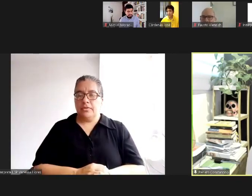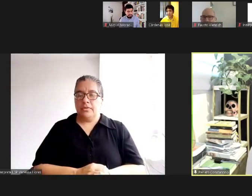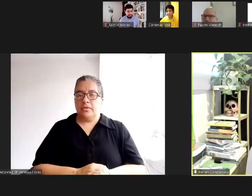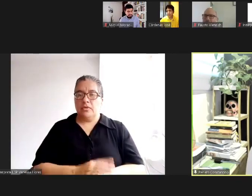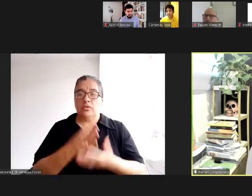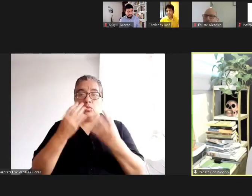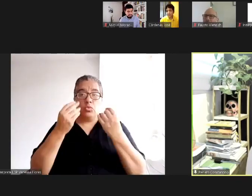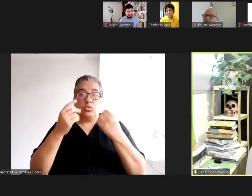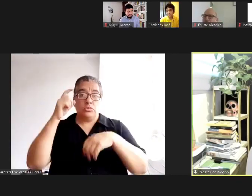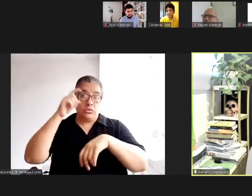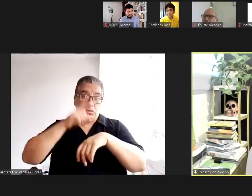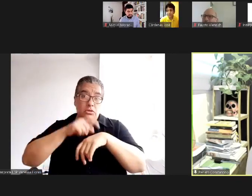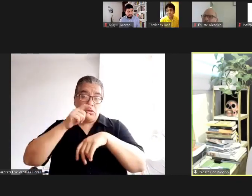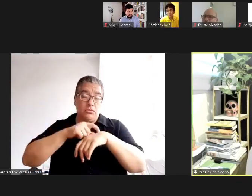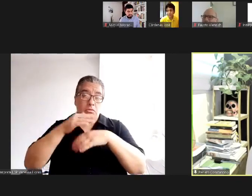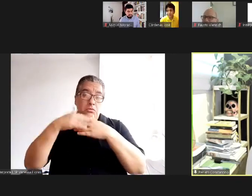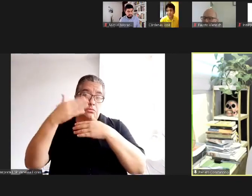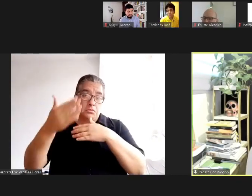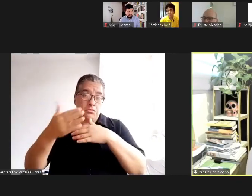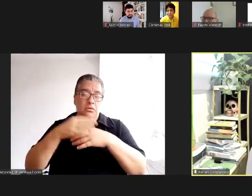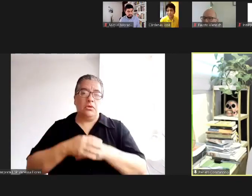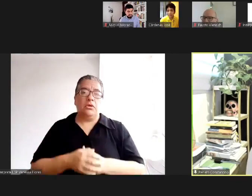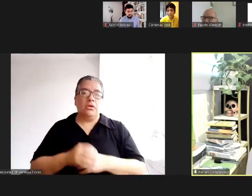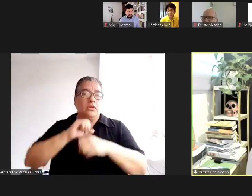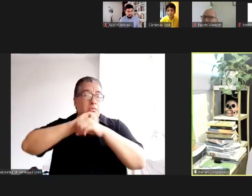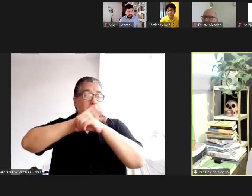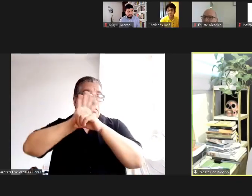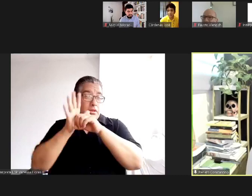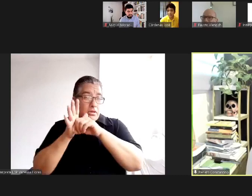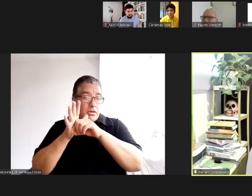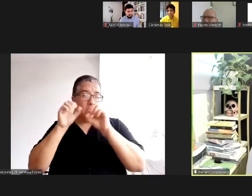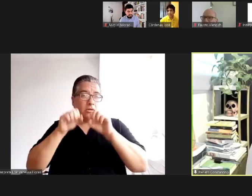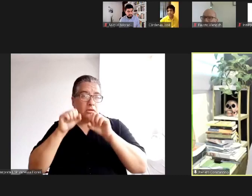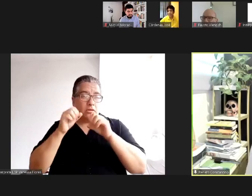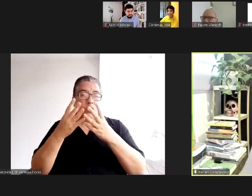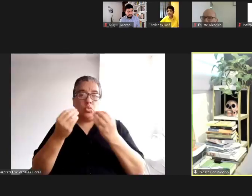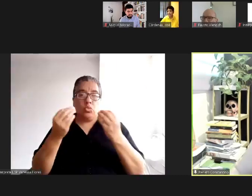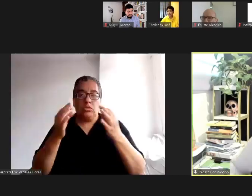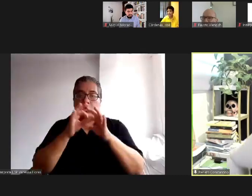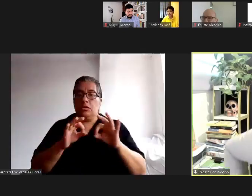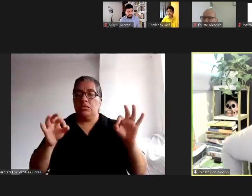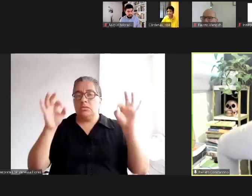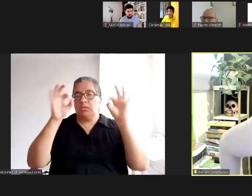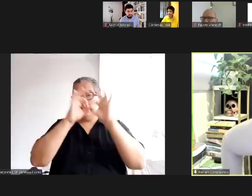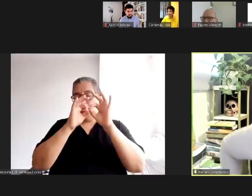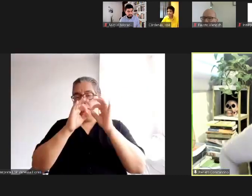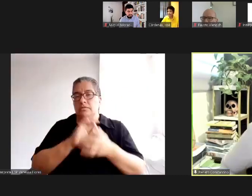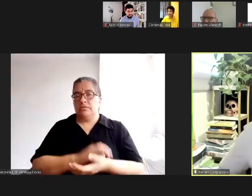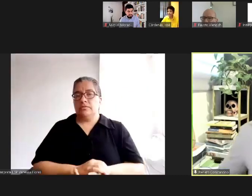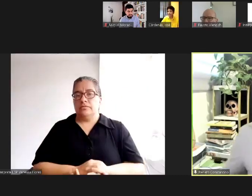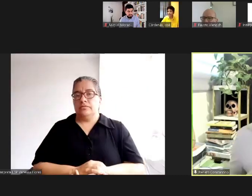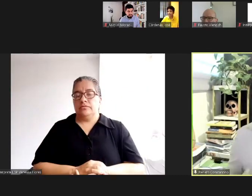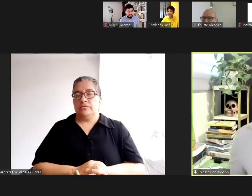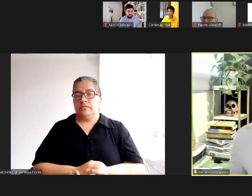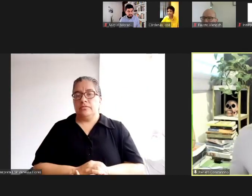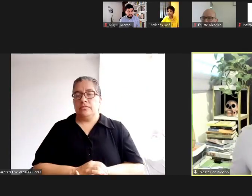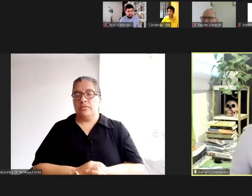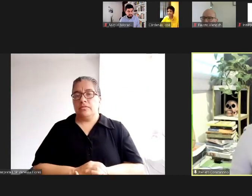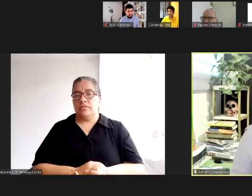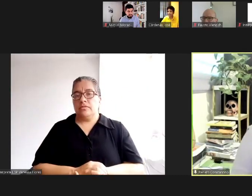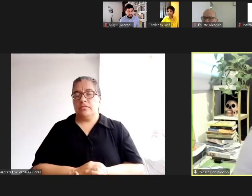tiempo, y creo que ahí la pandemia también ha jugado un rol importante, durante mucho tiempo se pensó que la cultura era un rol, tenía un rol minoritario o tenía